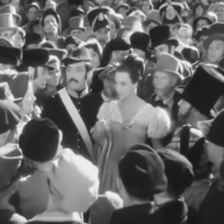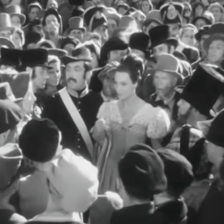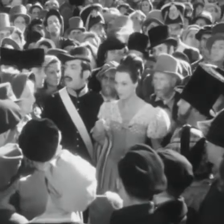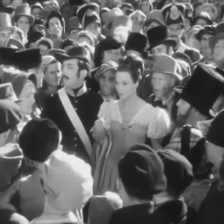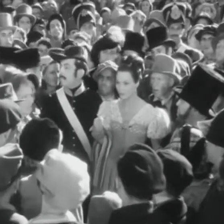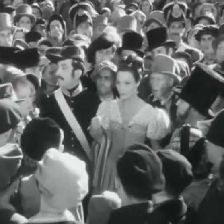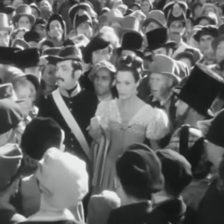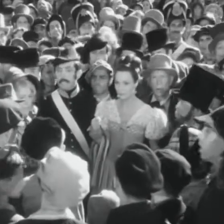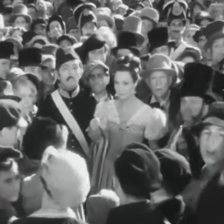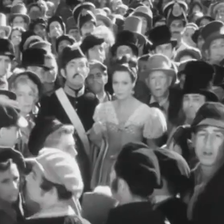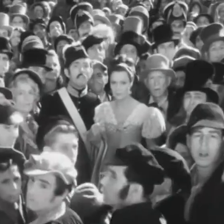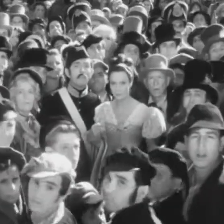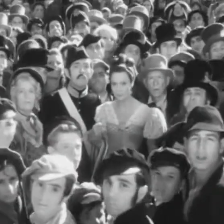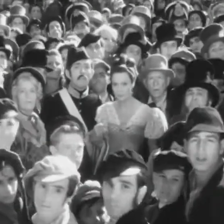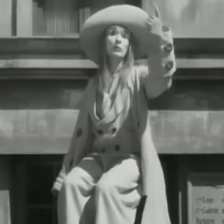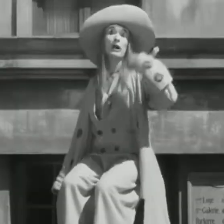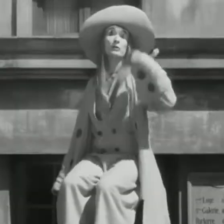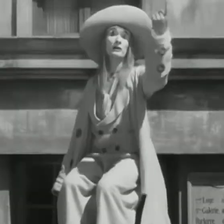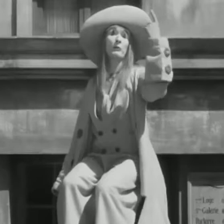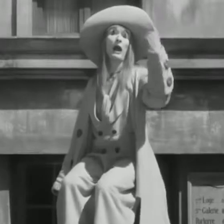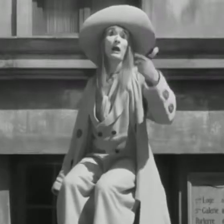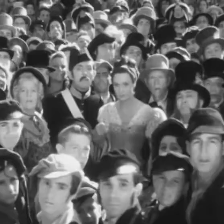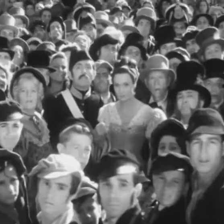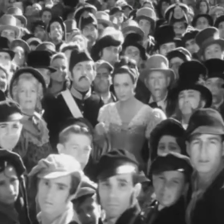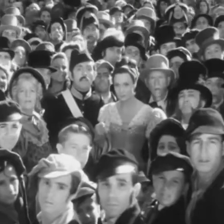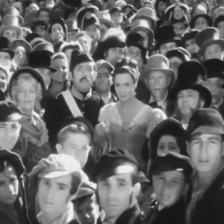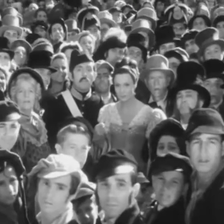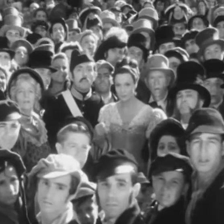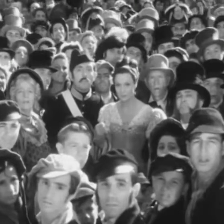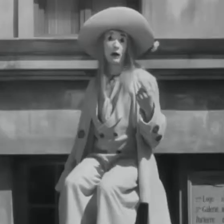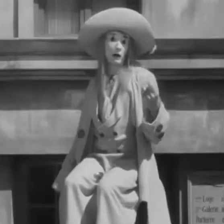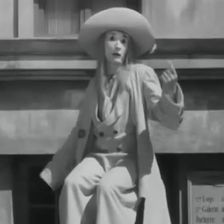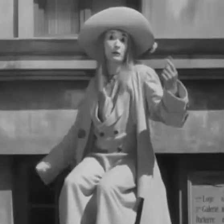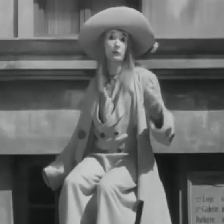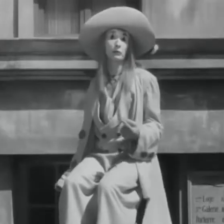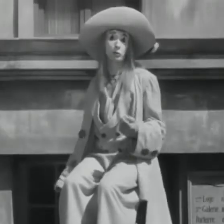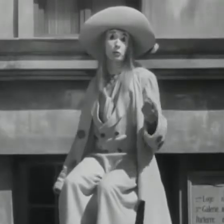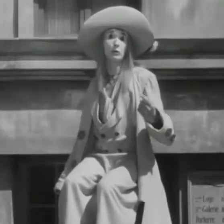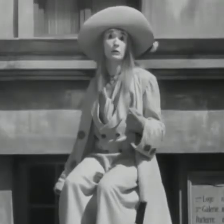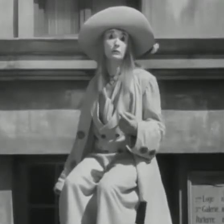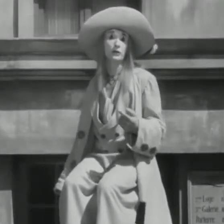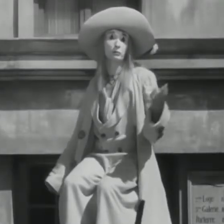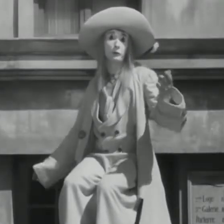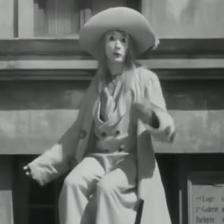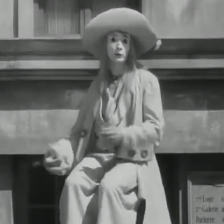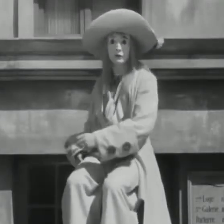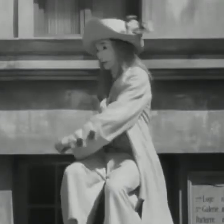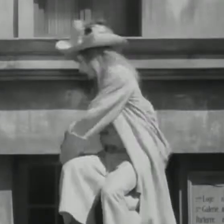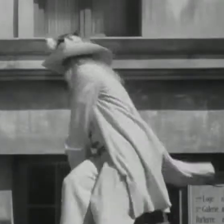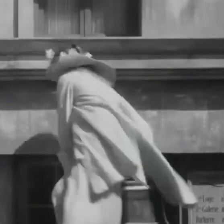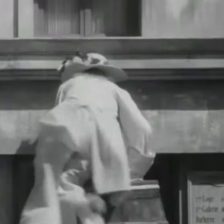Est-ce qu'il y a des témoins? Moi. Baptiste. Moi, je suis témoin. Qu'est-ce que vous avez vu? Tout? J'ai tout